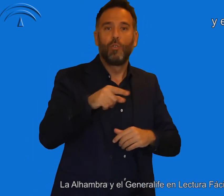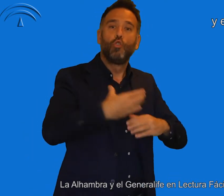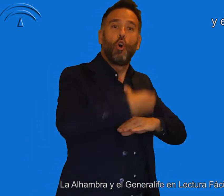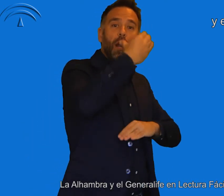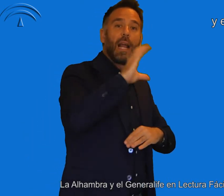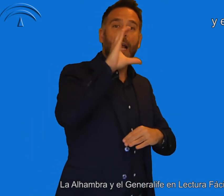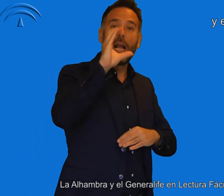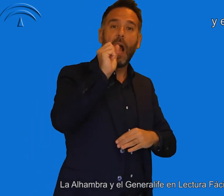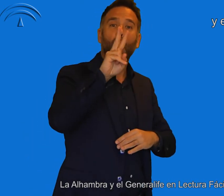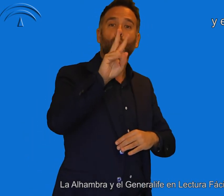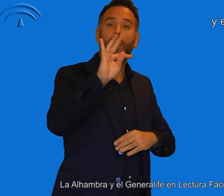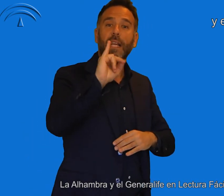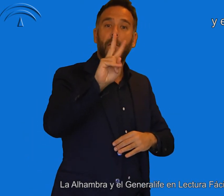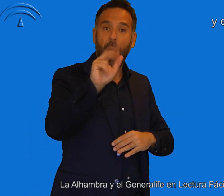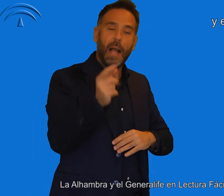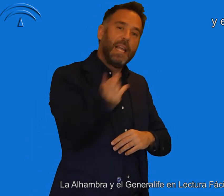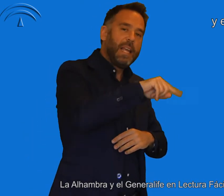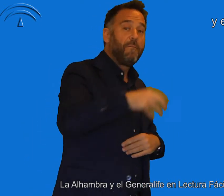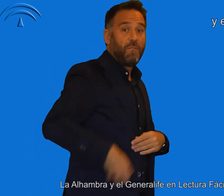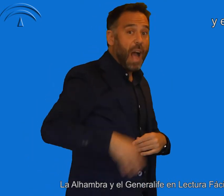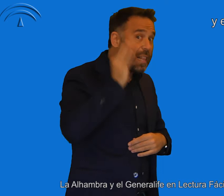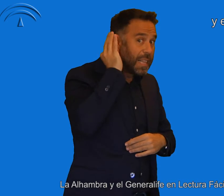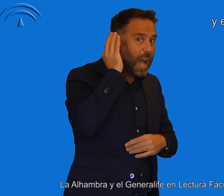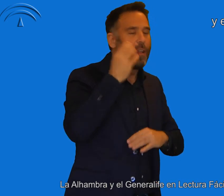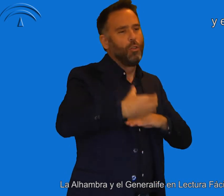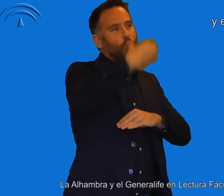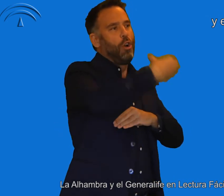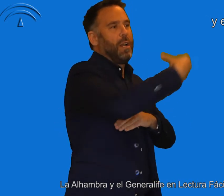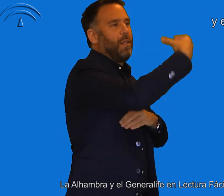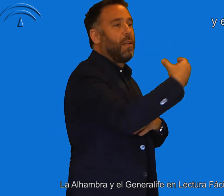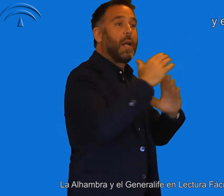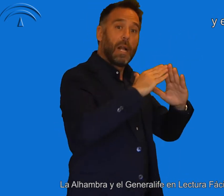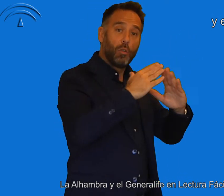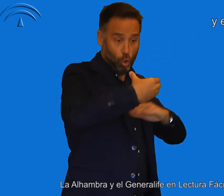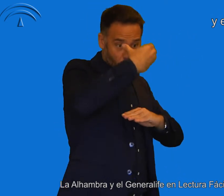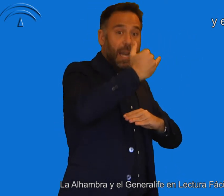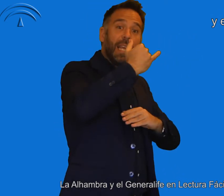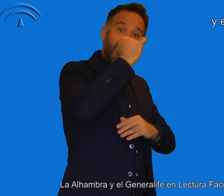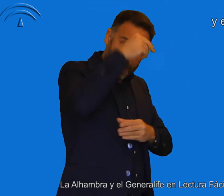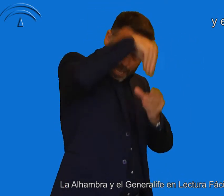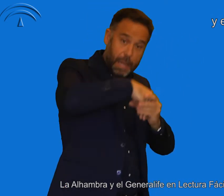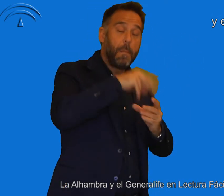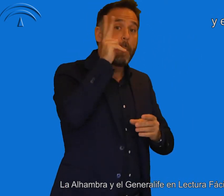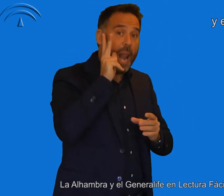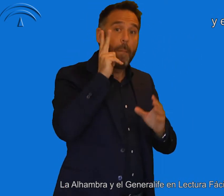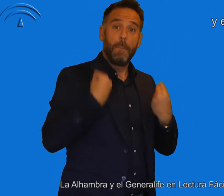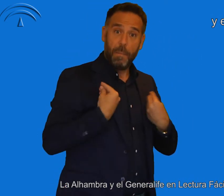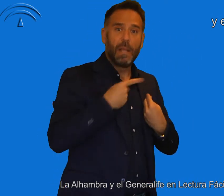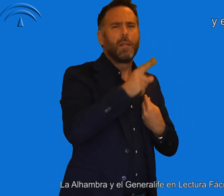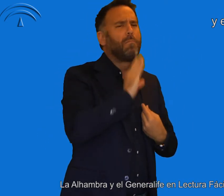Torre de las Infantas son las dos torres viviendas más bellas de la Alhambra. Son dos palacios en miniatura, un